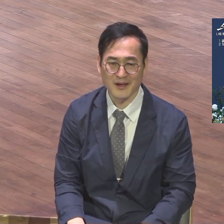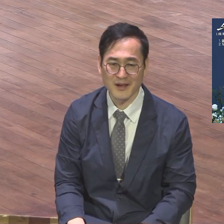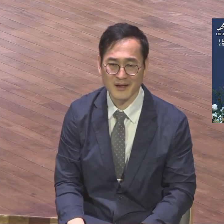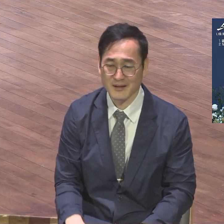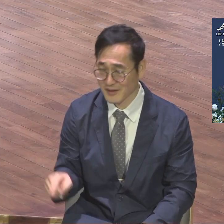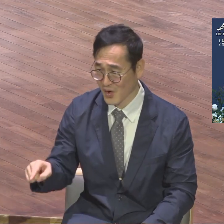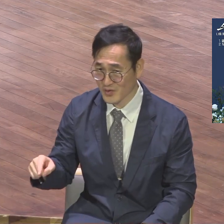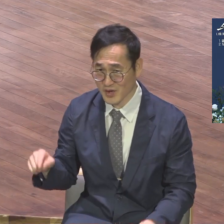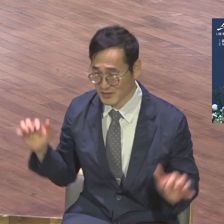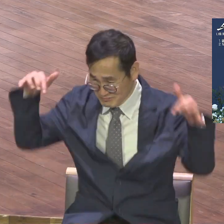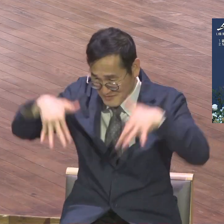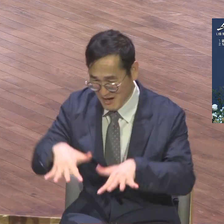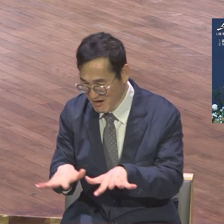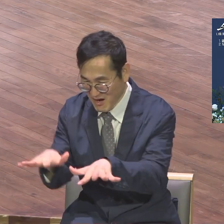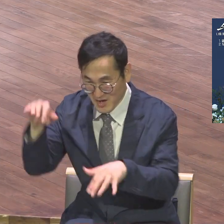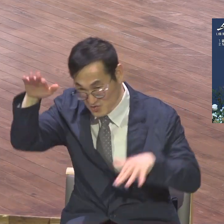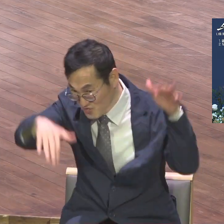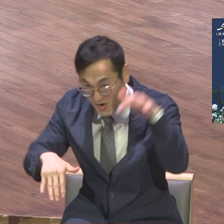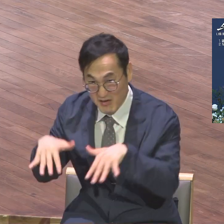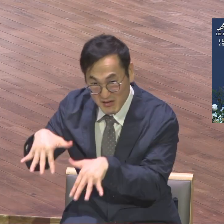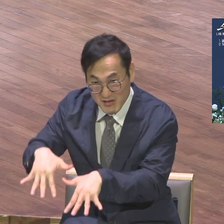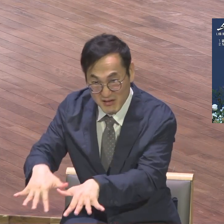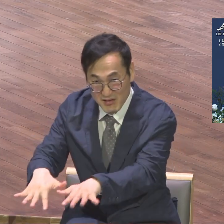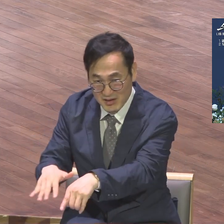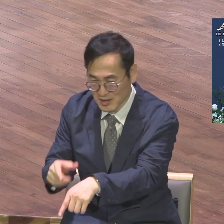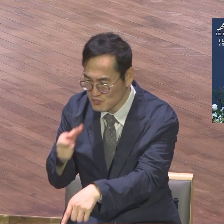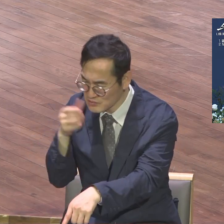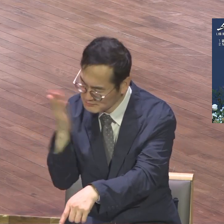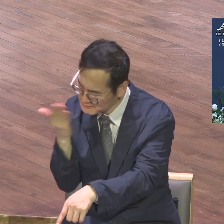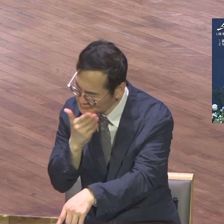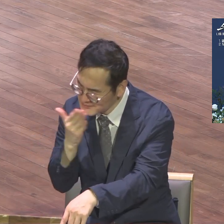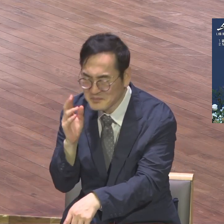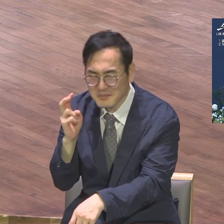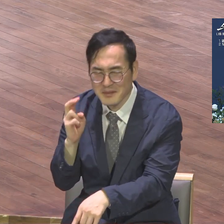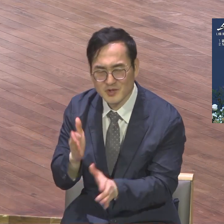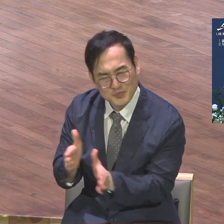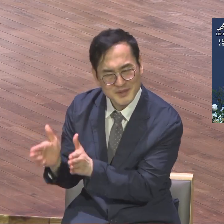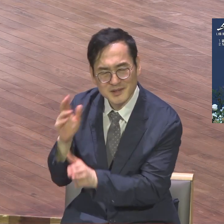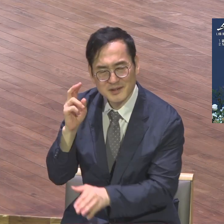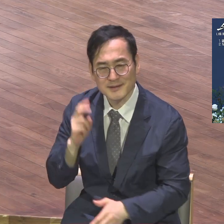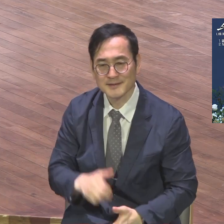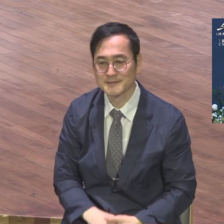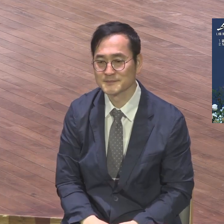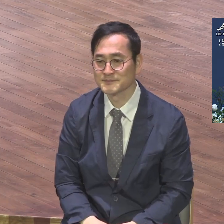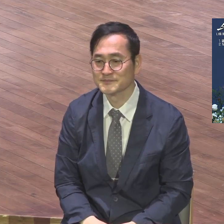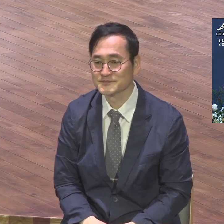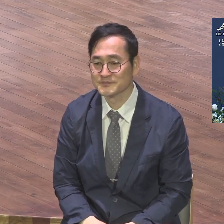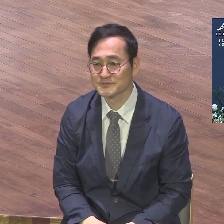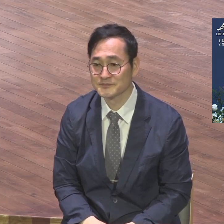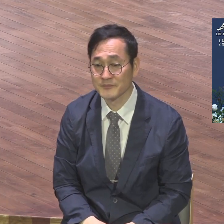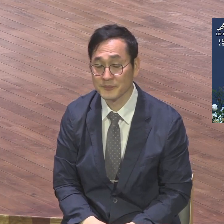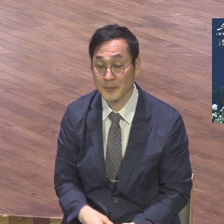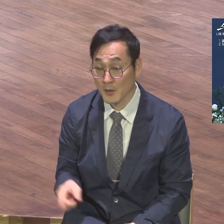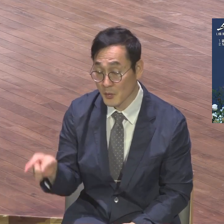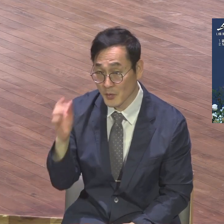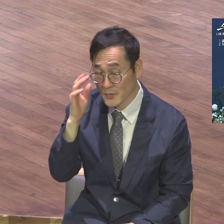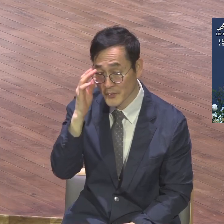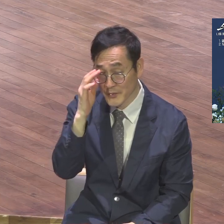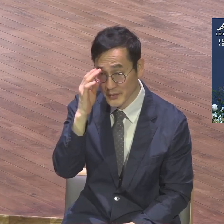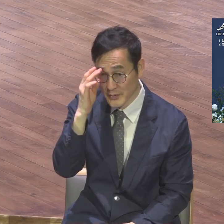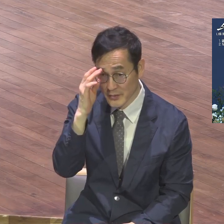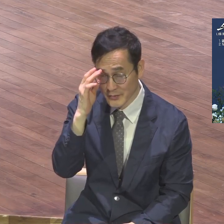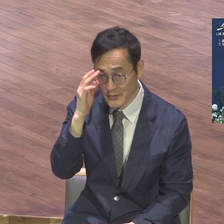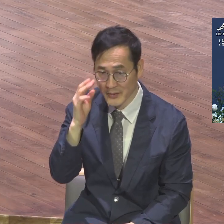수영 시합을 다 한대요. 수질을 그렇게 많이 좋게 하겠지요. 그런데 여러 가지 지금 뭐